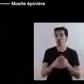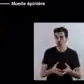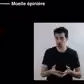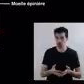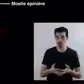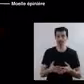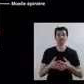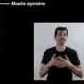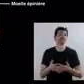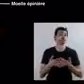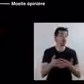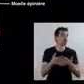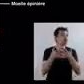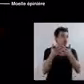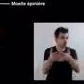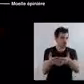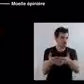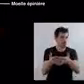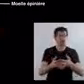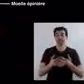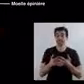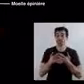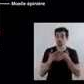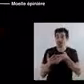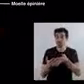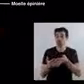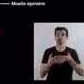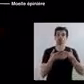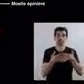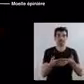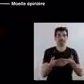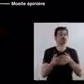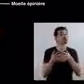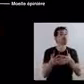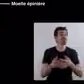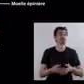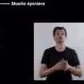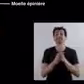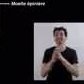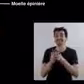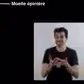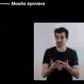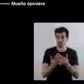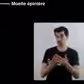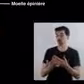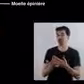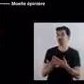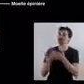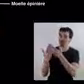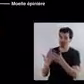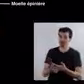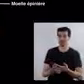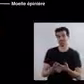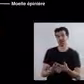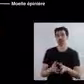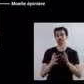aussi motoneurone. Il est en rouge sur votre écran. Et cette connexion se réalise, vous voyez, dans la zone grisée sur votre schéma